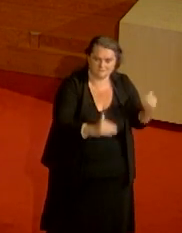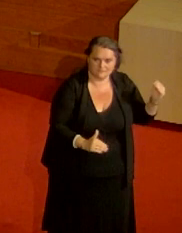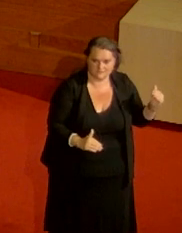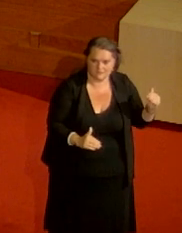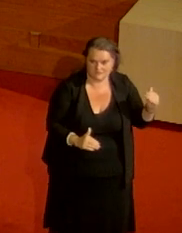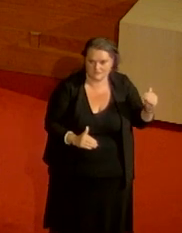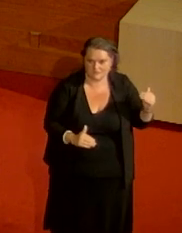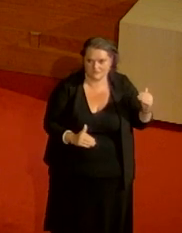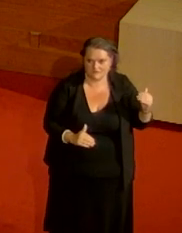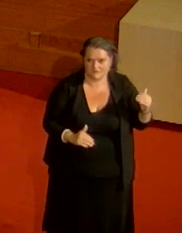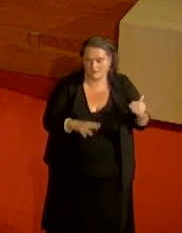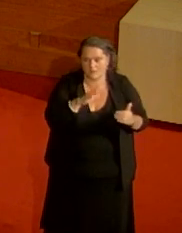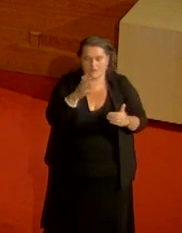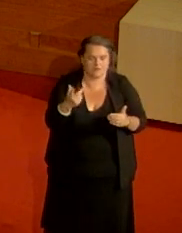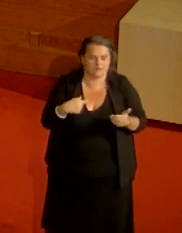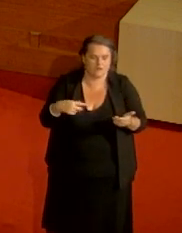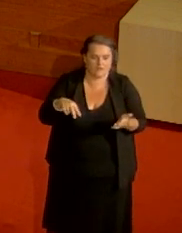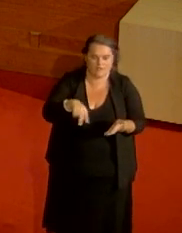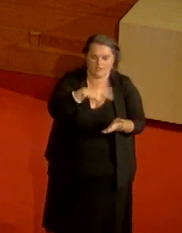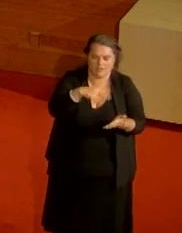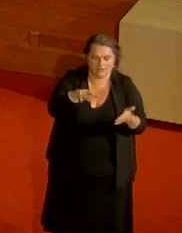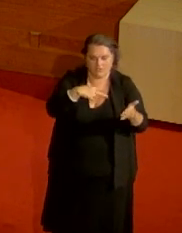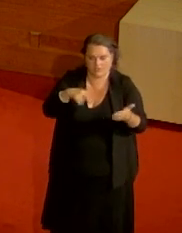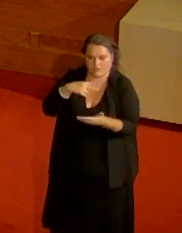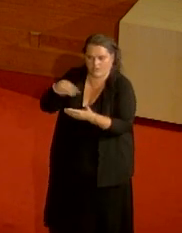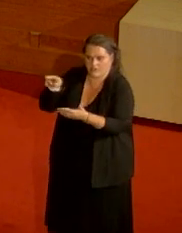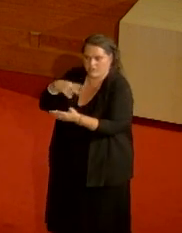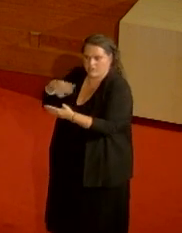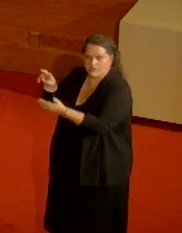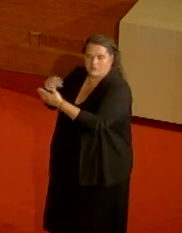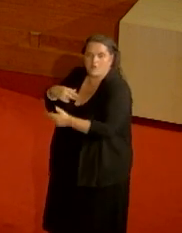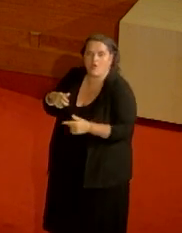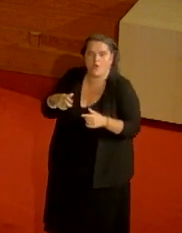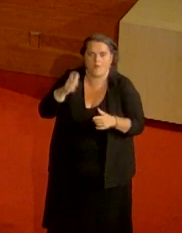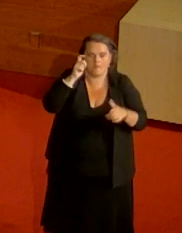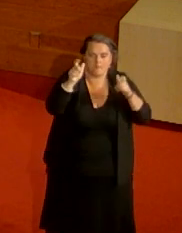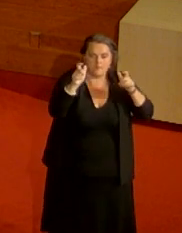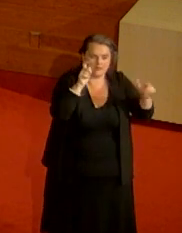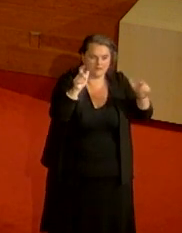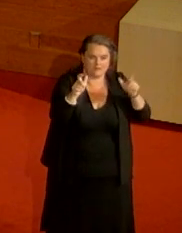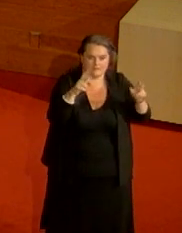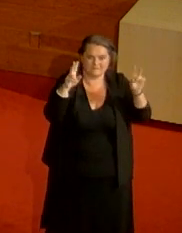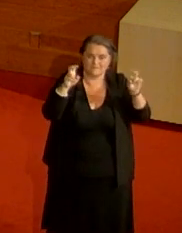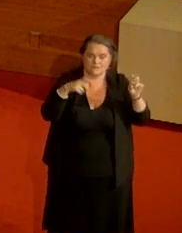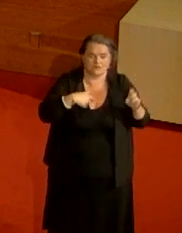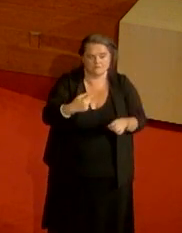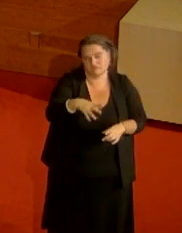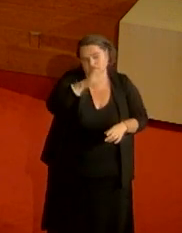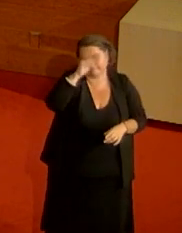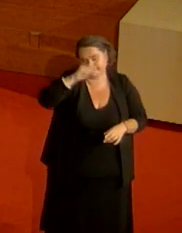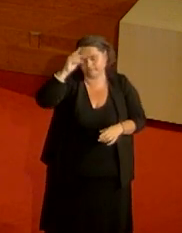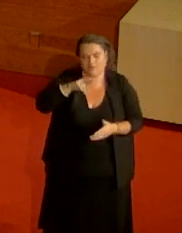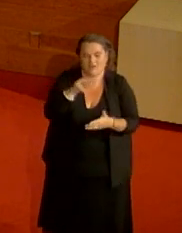porque surfeamos y nos vamos quedando con las palabras clave o con los titulares en un contexto